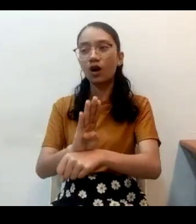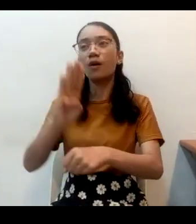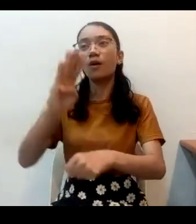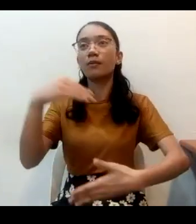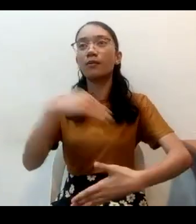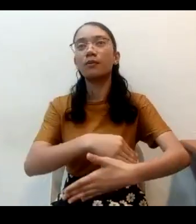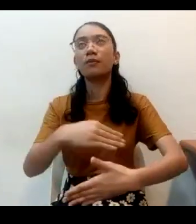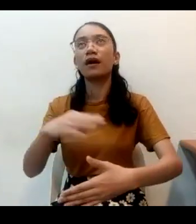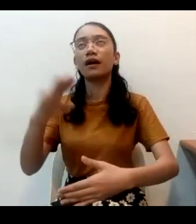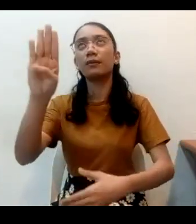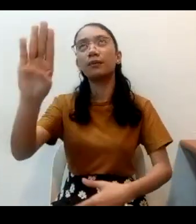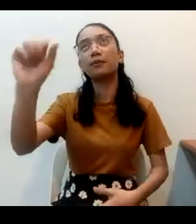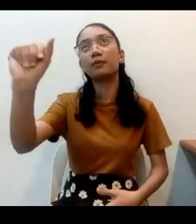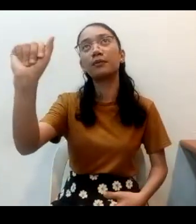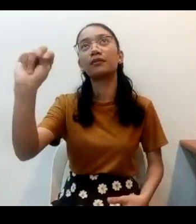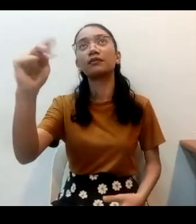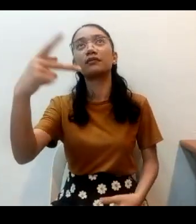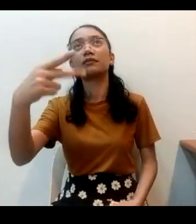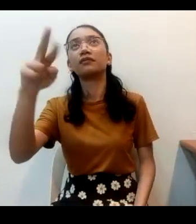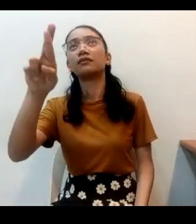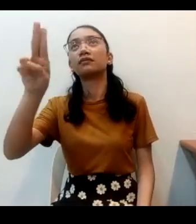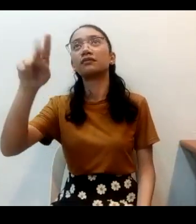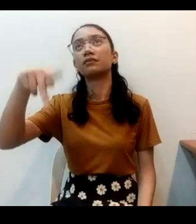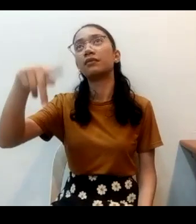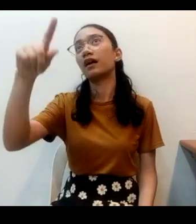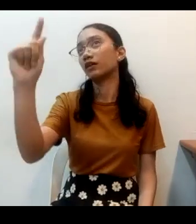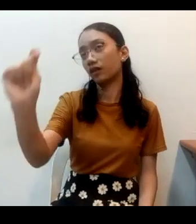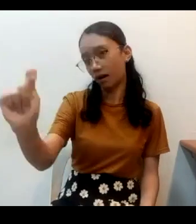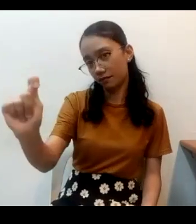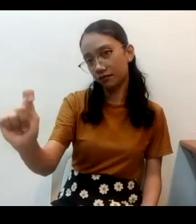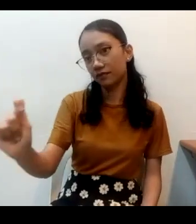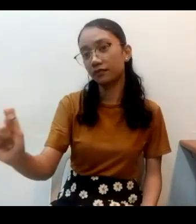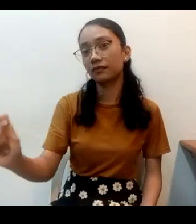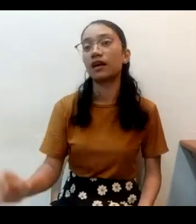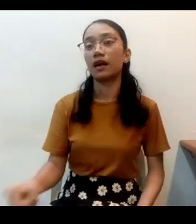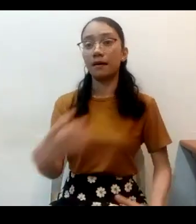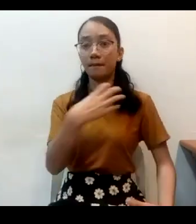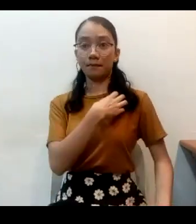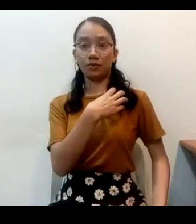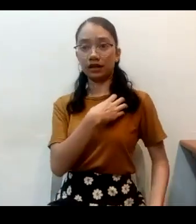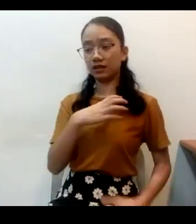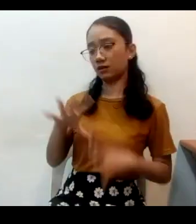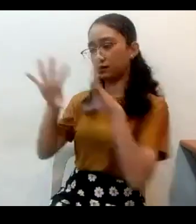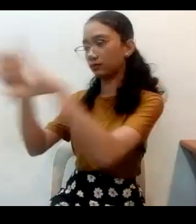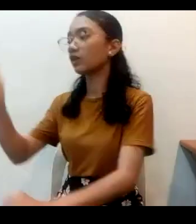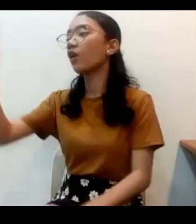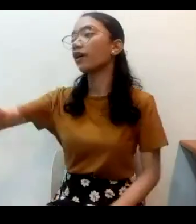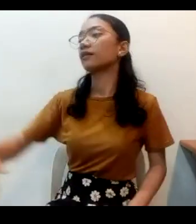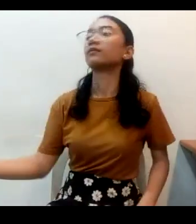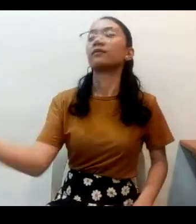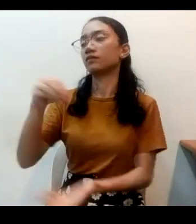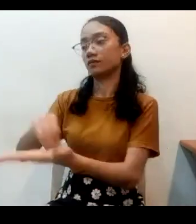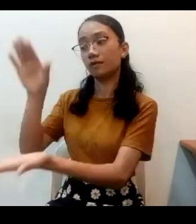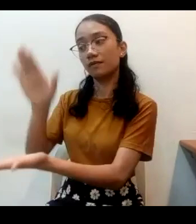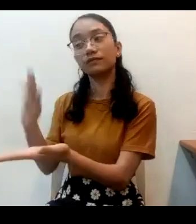the police because of the lot of utang. Kaya kinuli po siya ng polis dahil po sa dami po niyang utang. And all